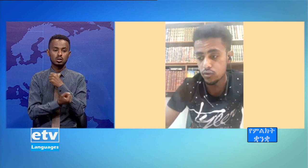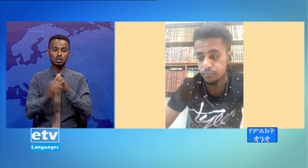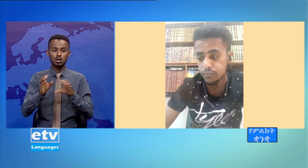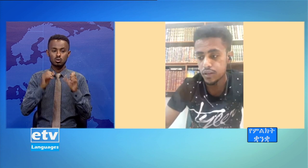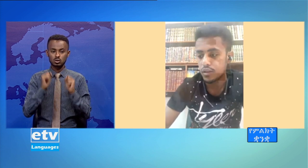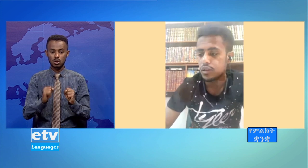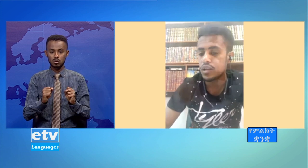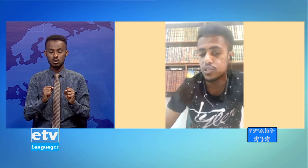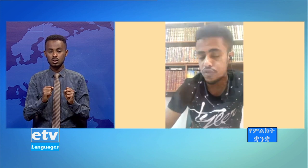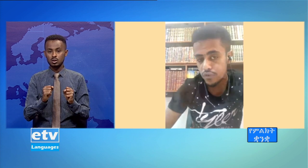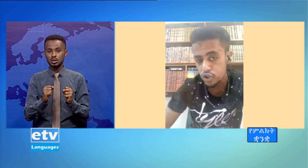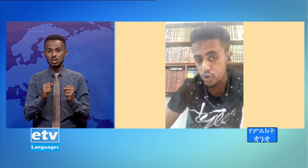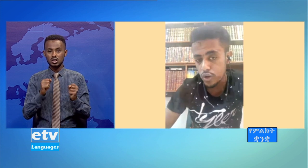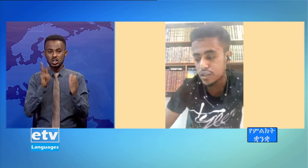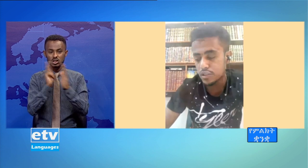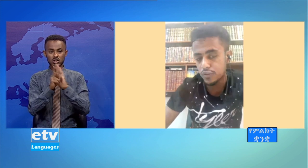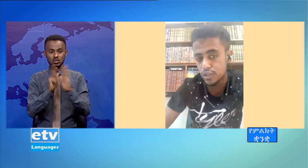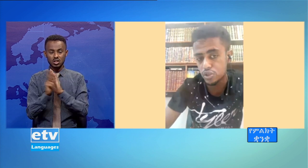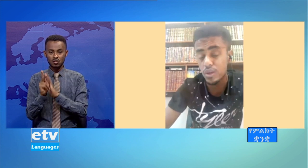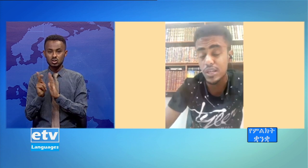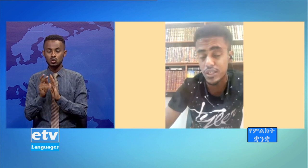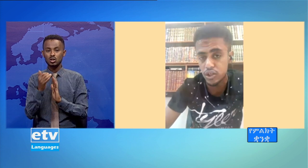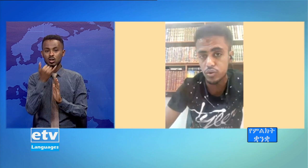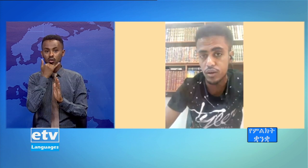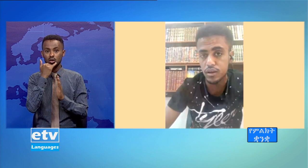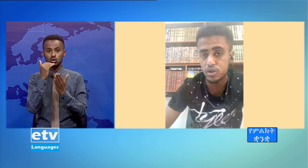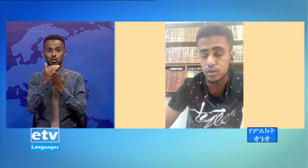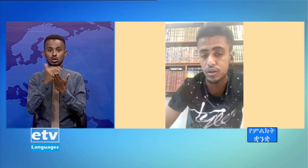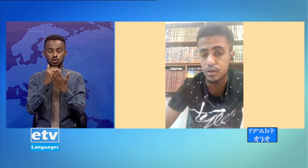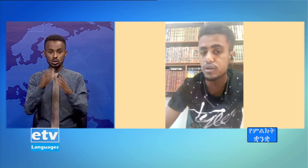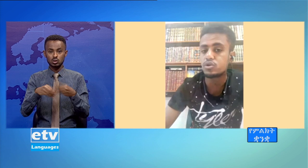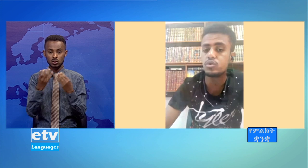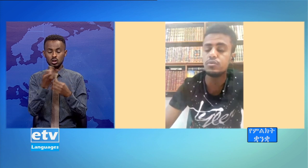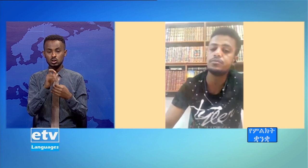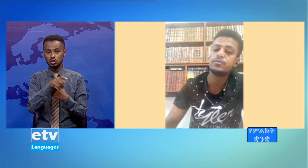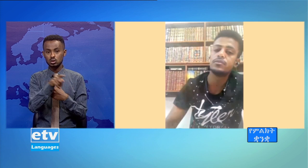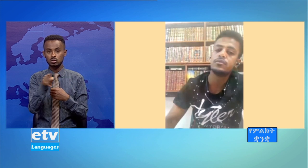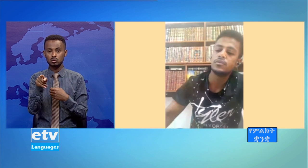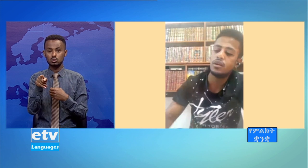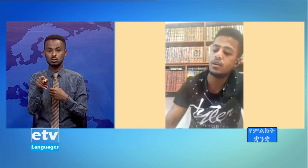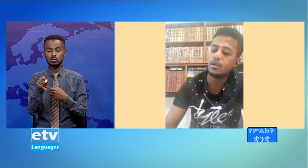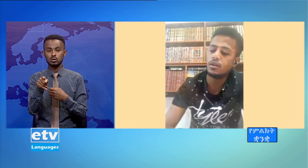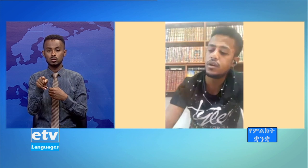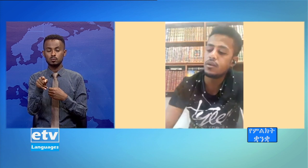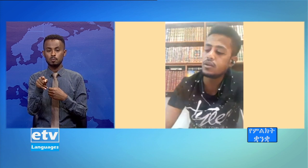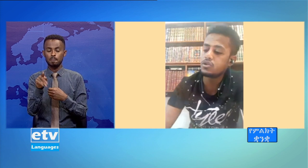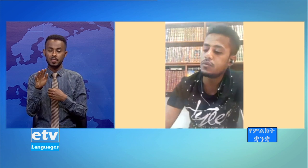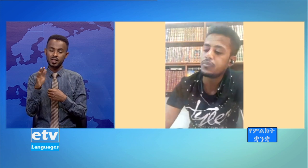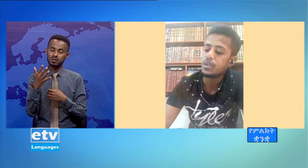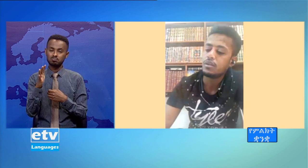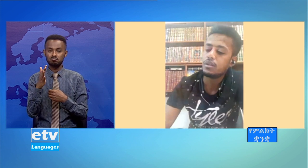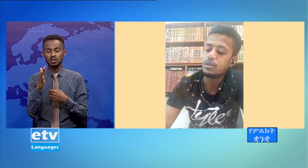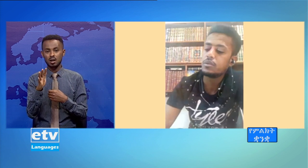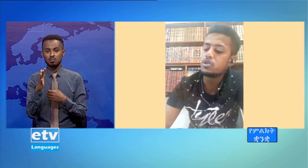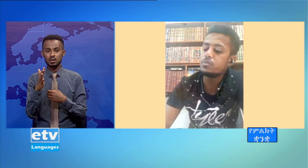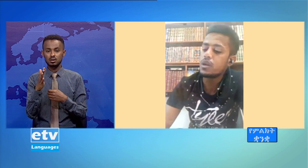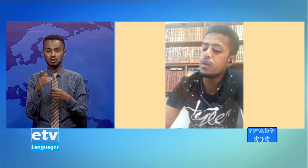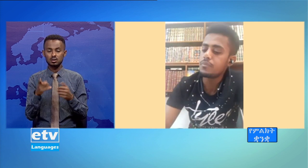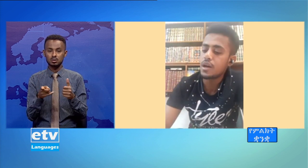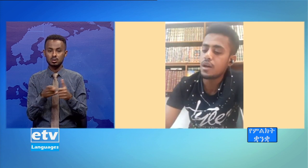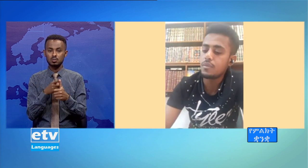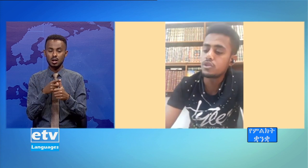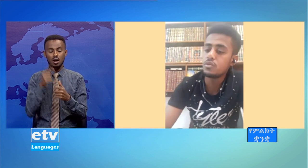ይችላሉ። ለጭፍጨፋቸው ወይም ለጥፋታቸው ርዕስ ይሰጡታል እንጂ እነሱ ምናልባት